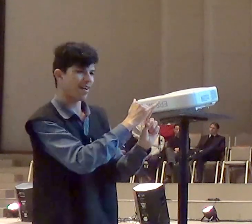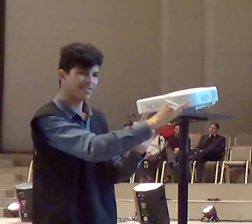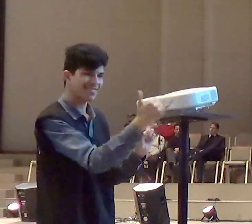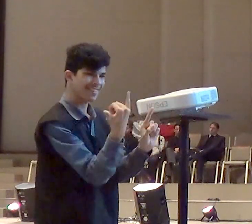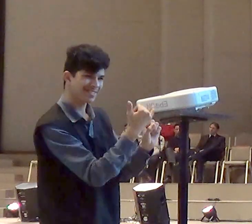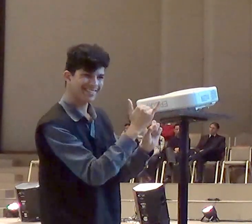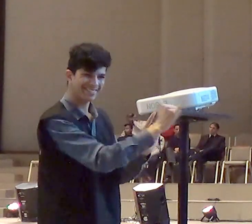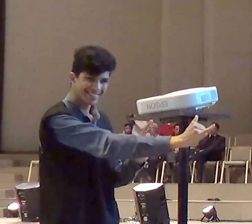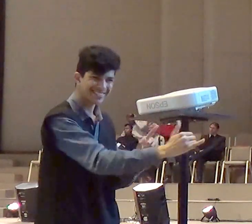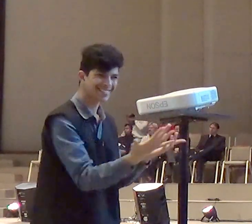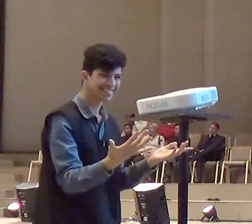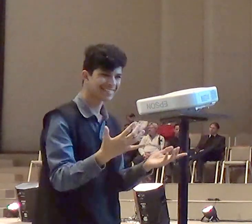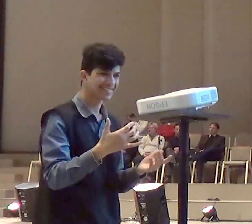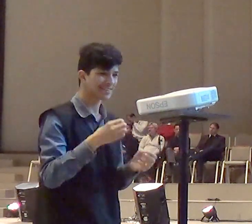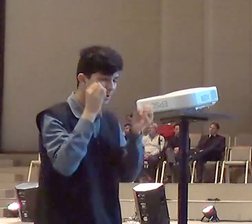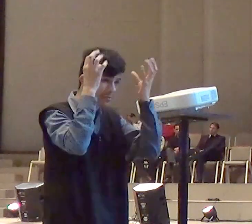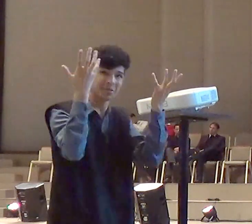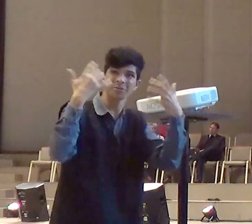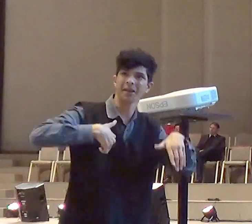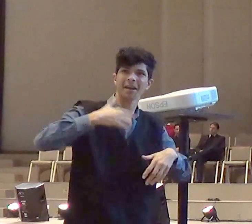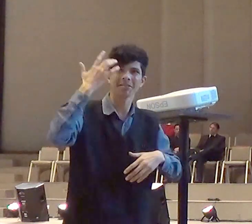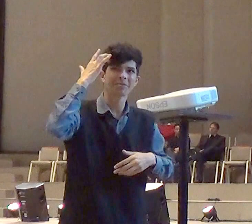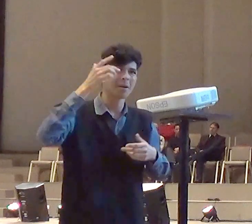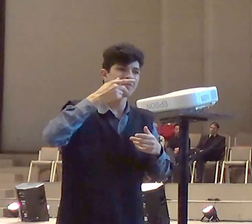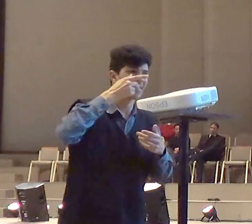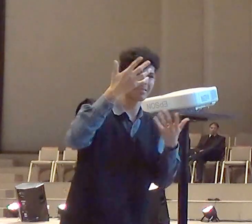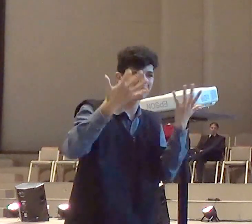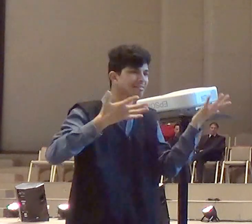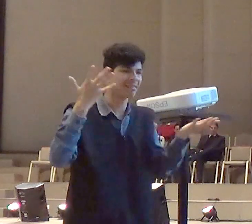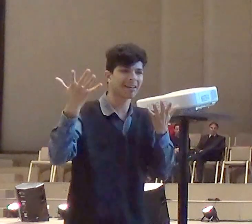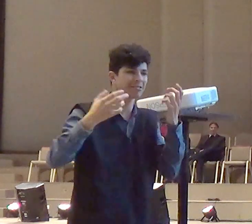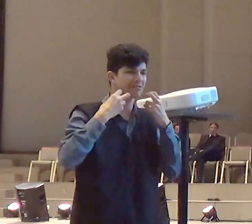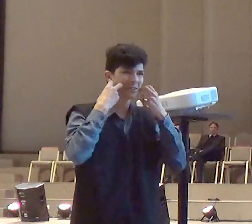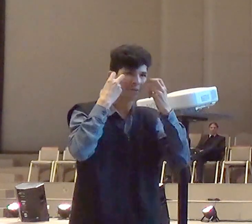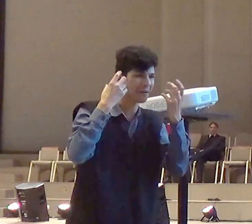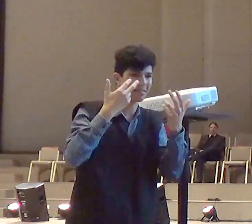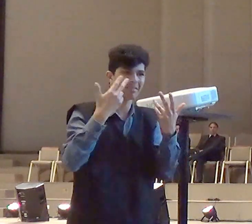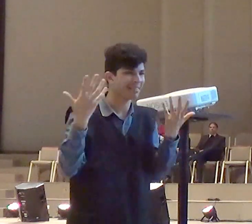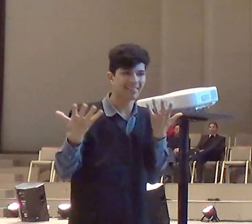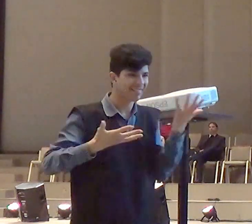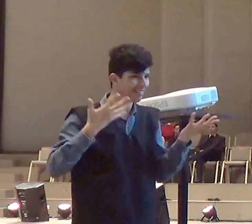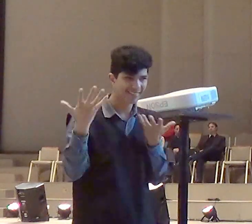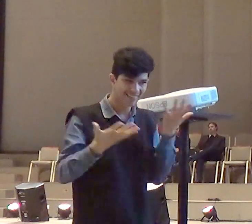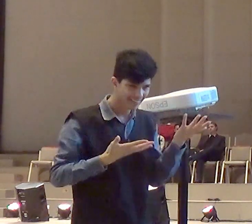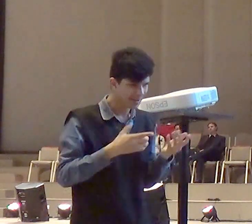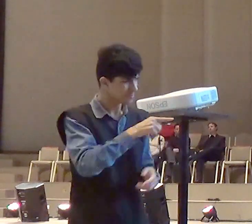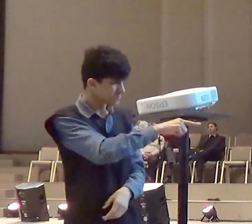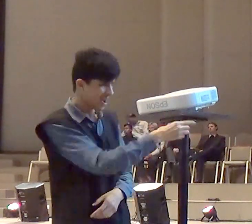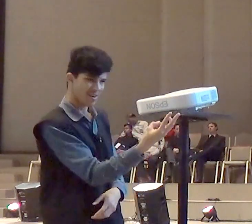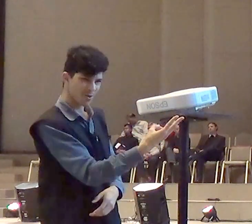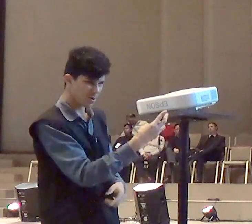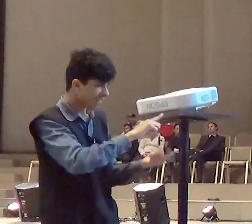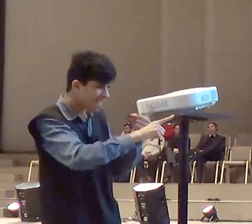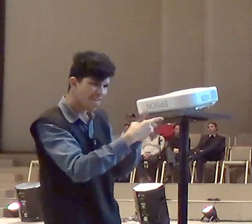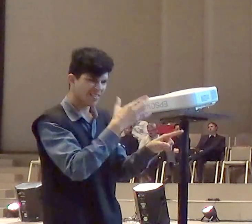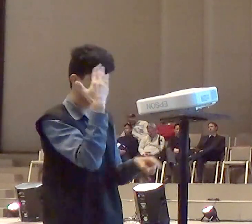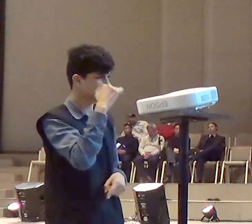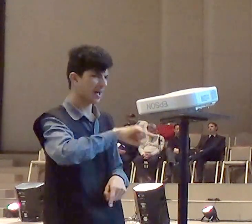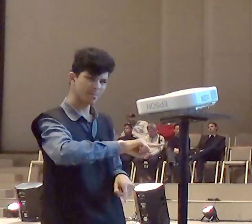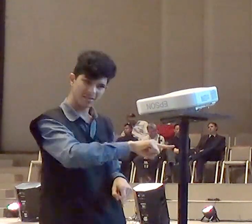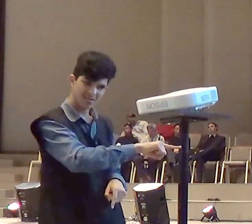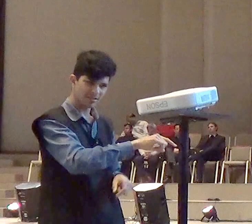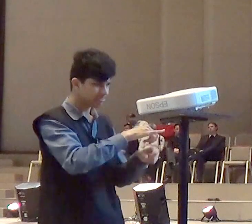imagina esse povo murmurando esse povo falando colocando para fora tudo isso e essa murmuração